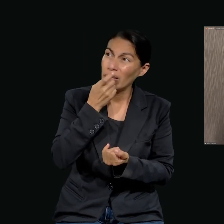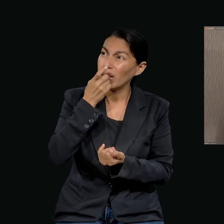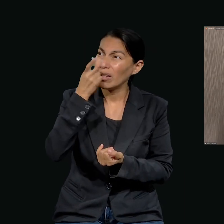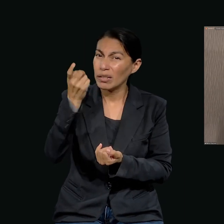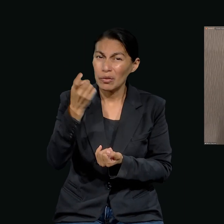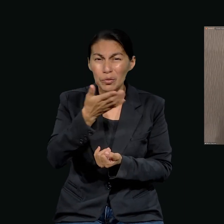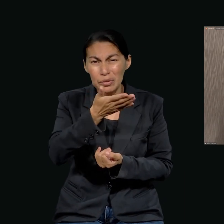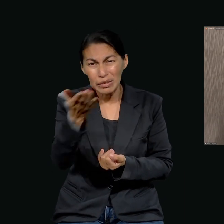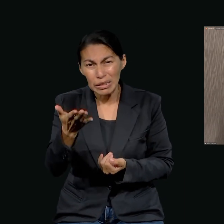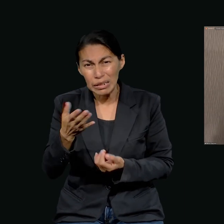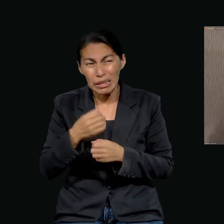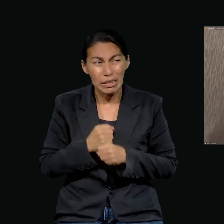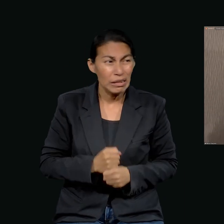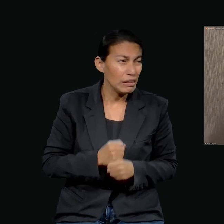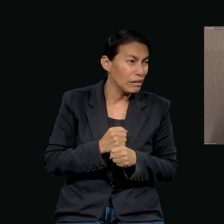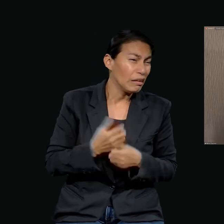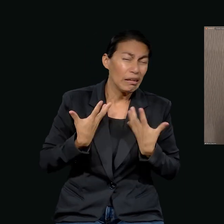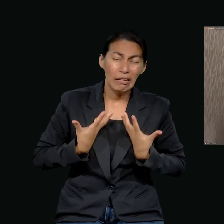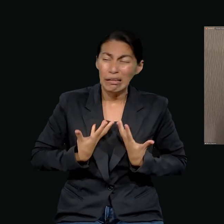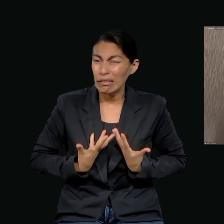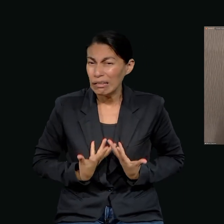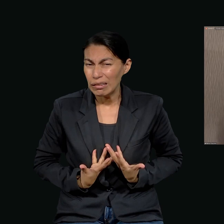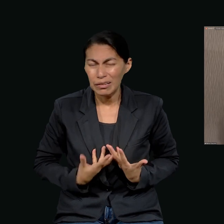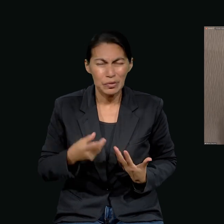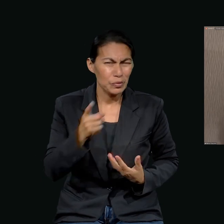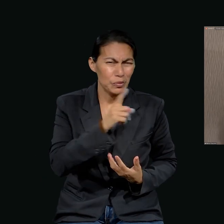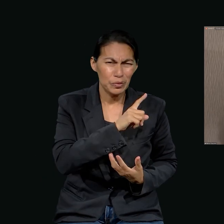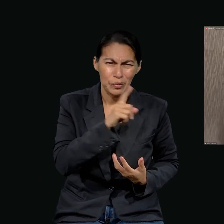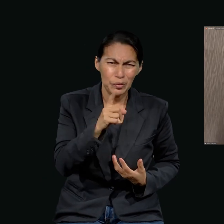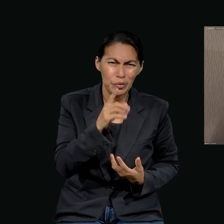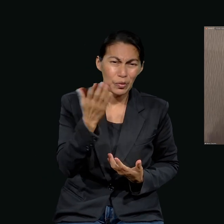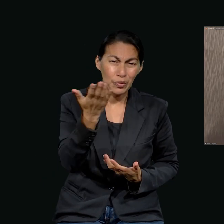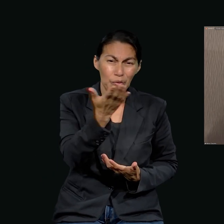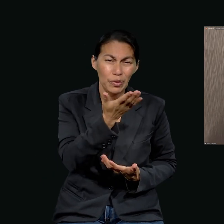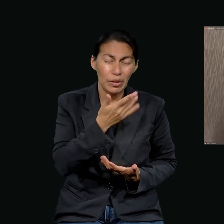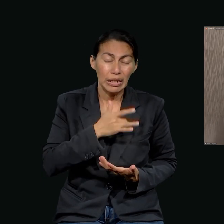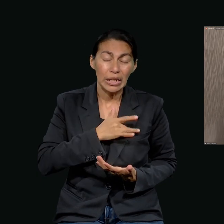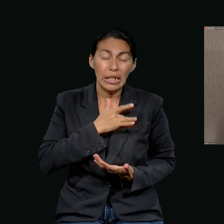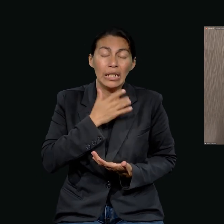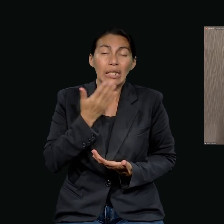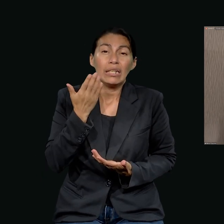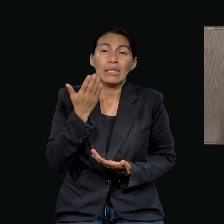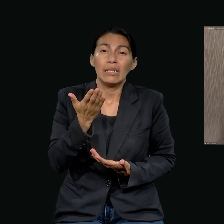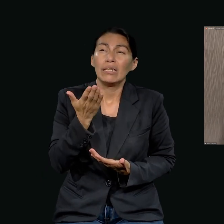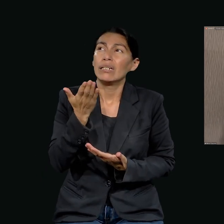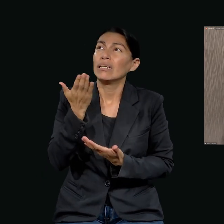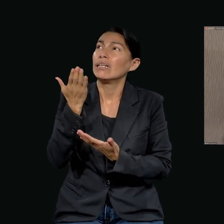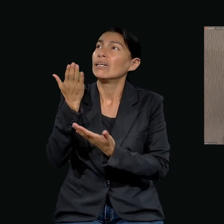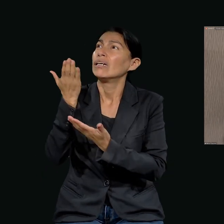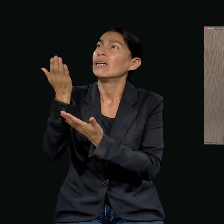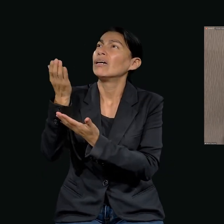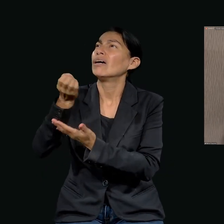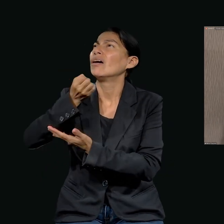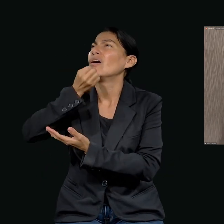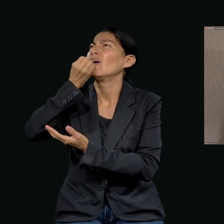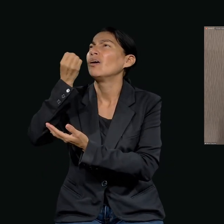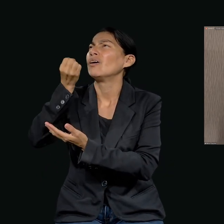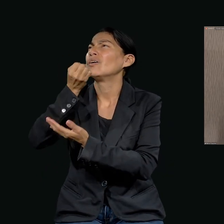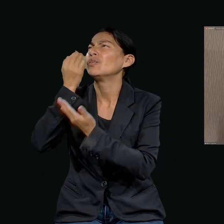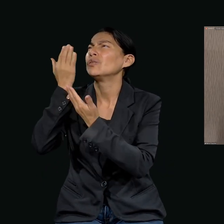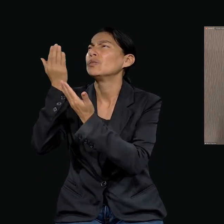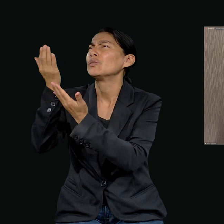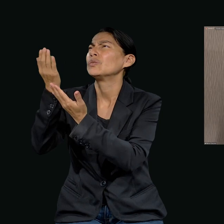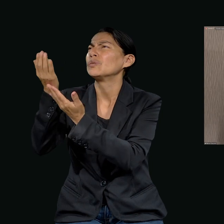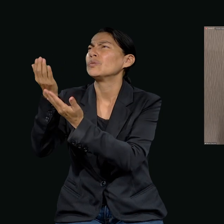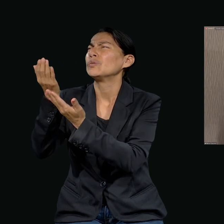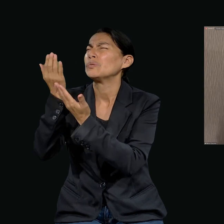apóstol, de nada estén angustiados, mas sean conocidas vuestras peticiones delante de Dios